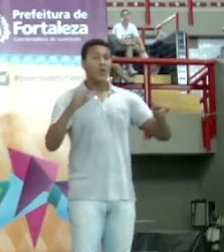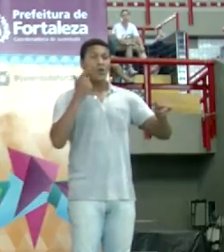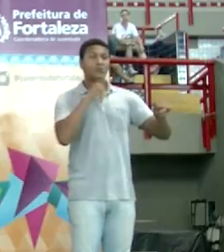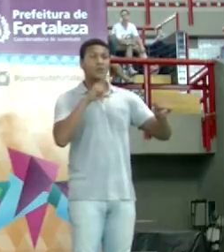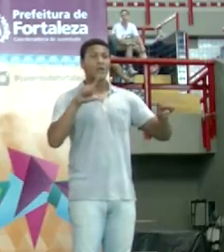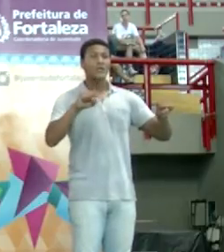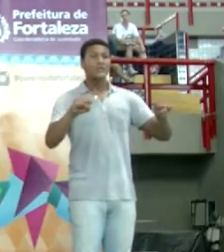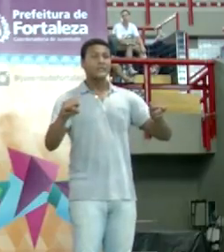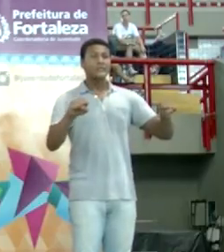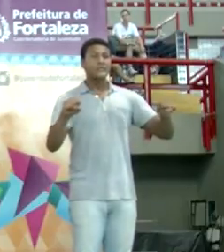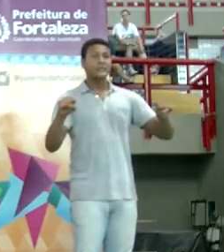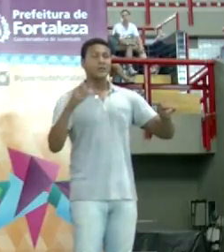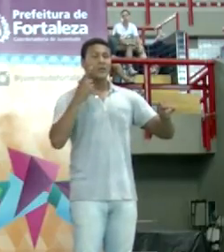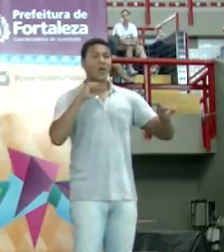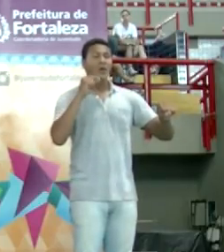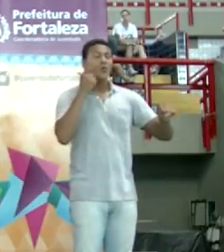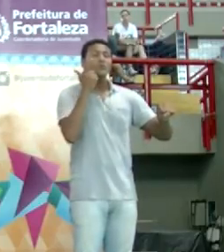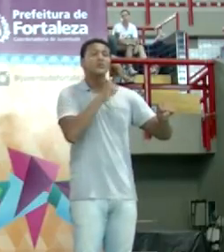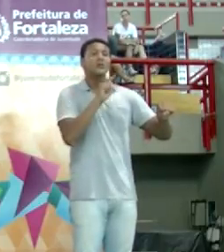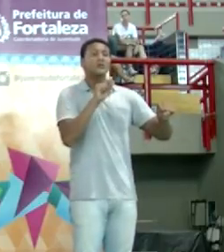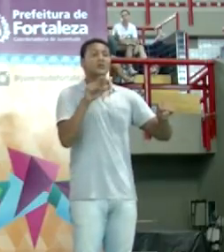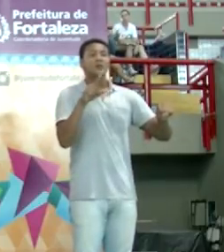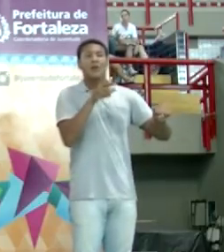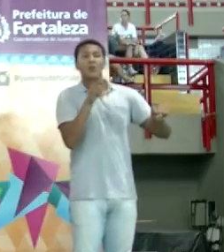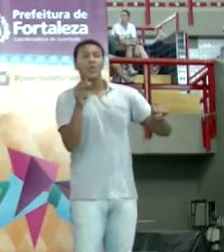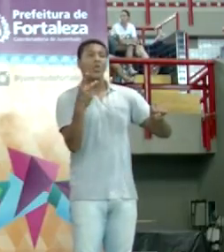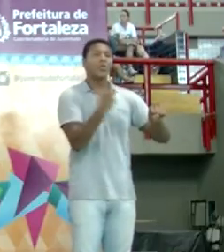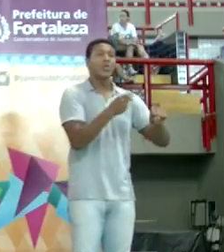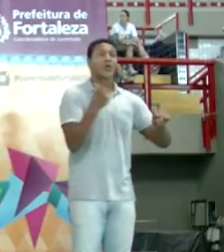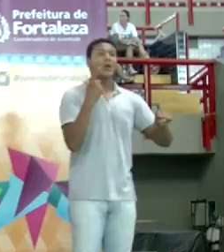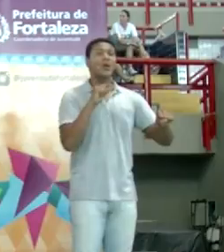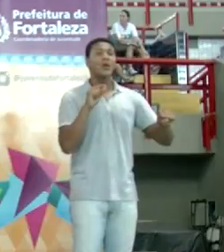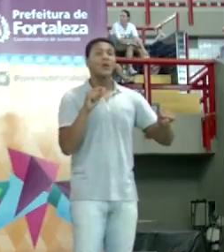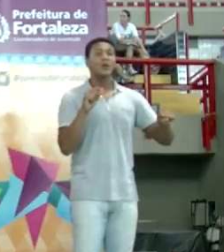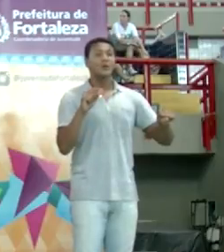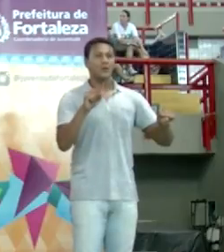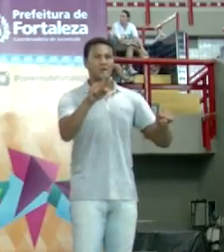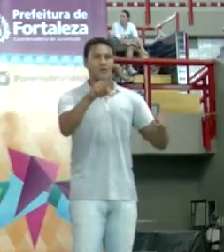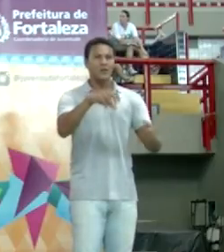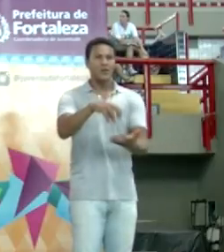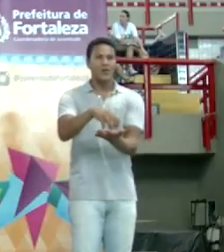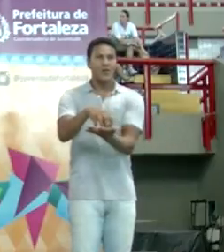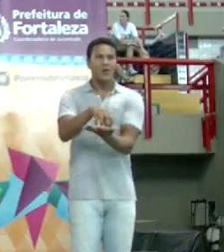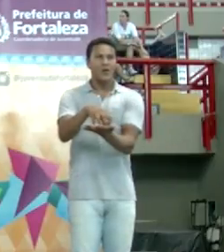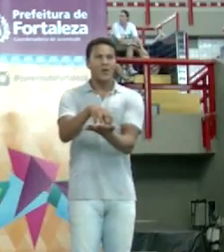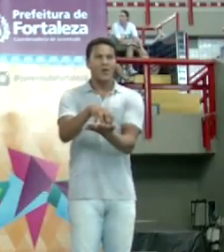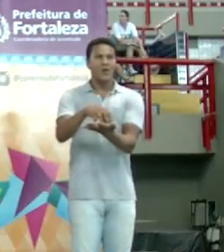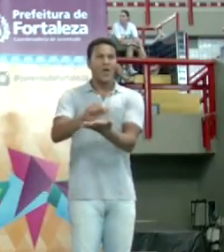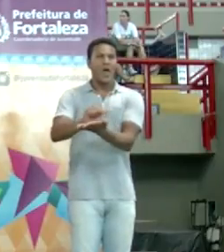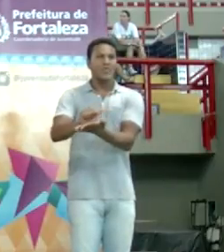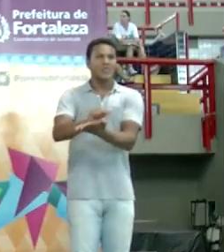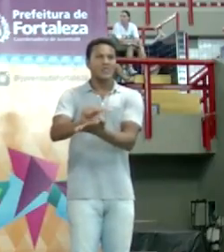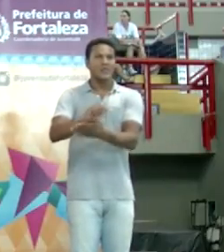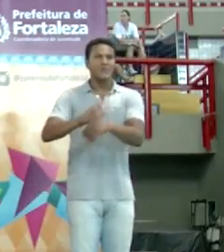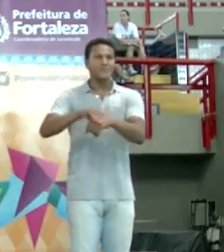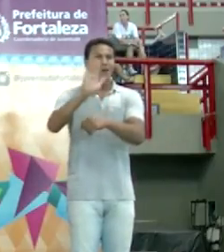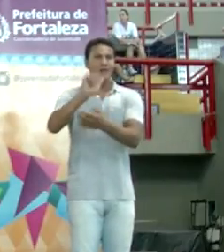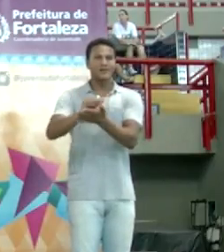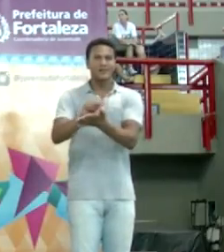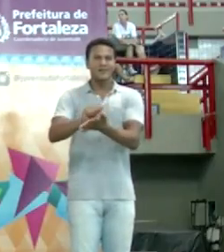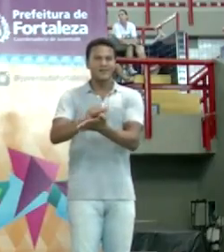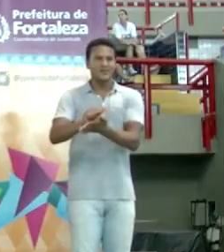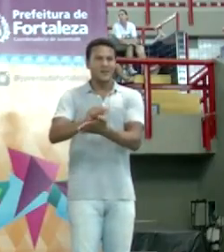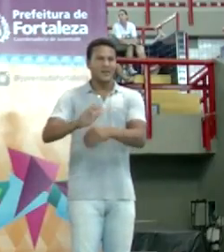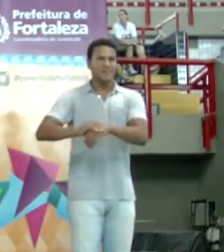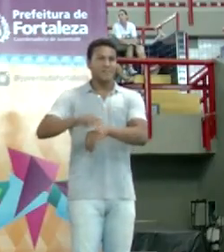mais atrito. Quem tem mais atrito. Olha que coisa interessante. Todo mundo vai